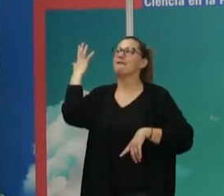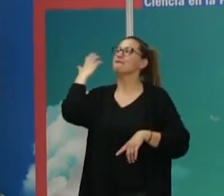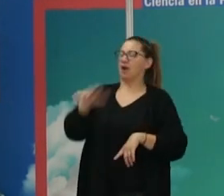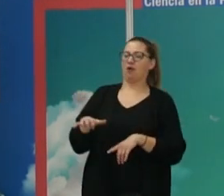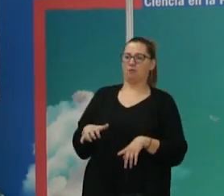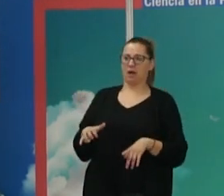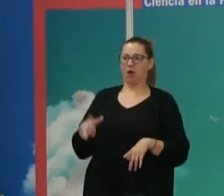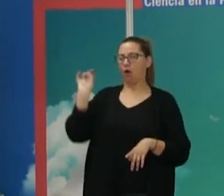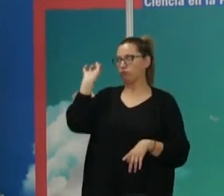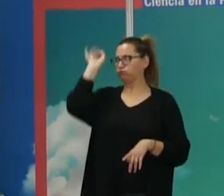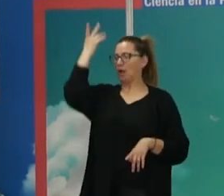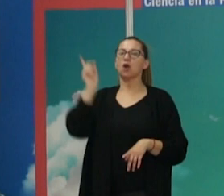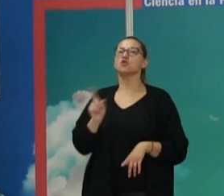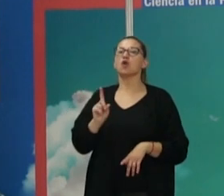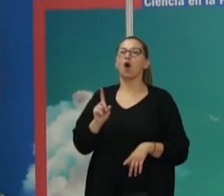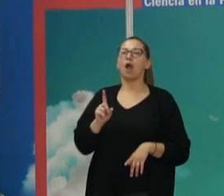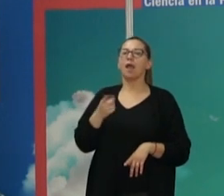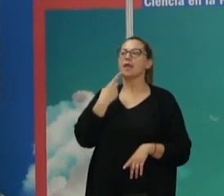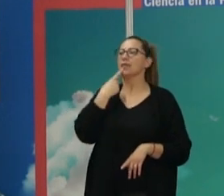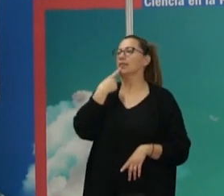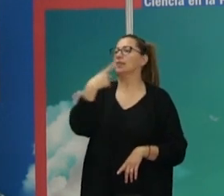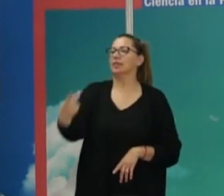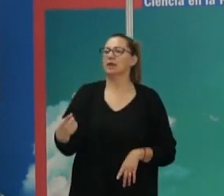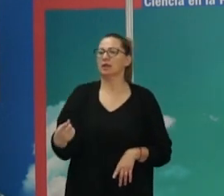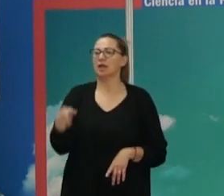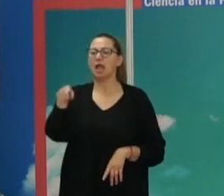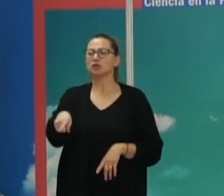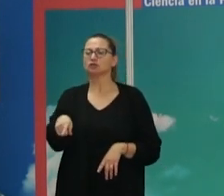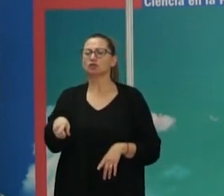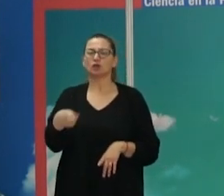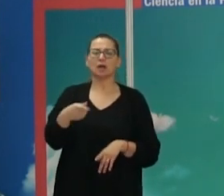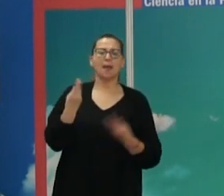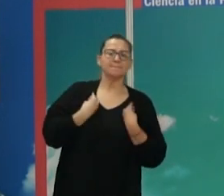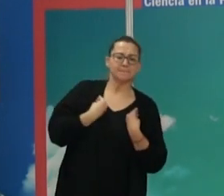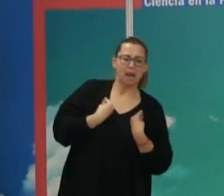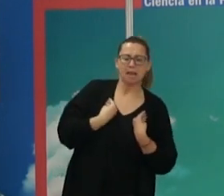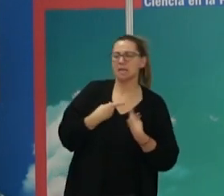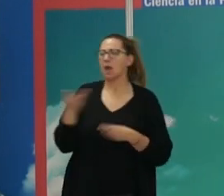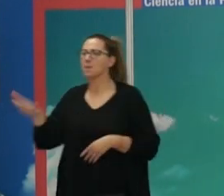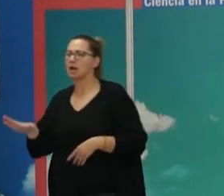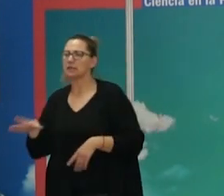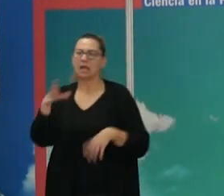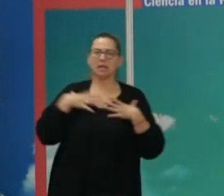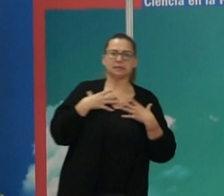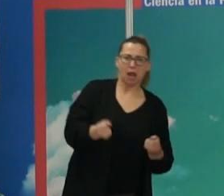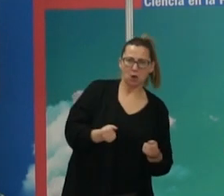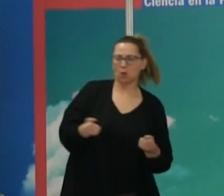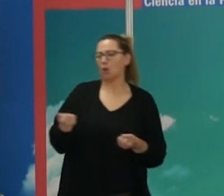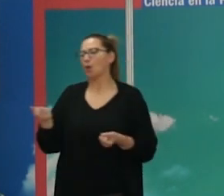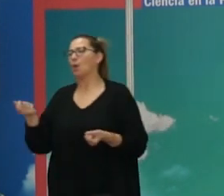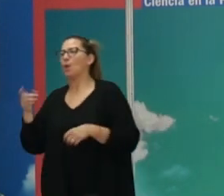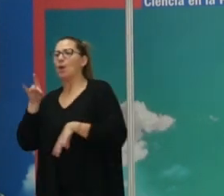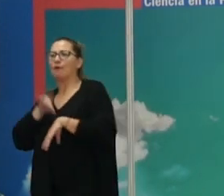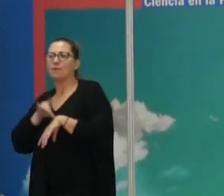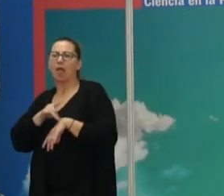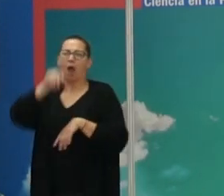aquí no se trata de llegar al espectro contrario y decir que las determinaciones de la vida y la muerte, la salud y la enfermedad, o la mujer, el hecho de